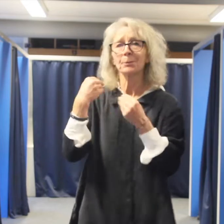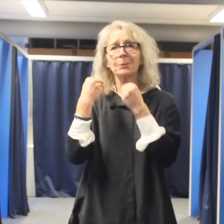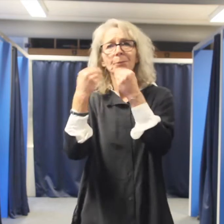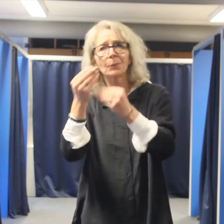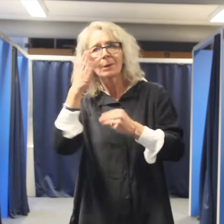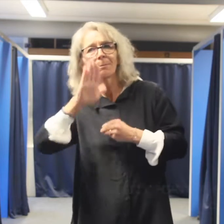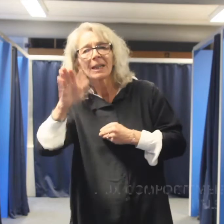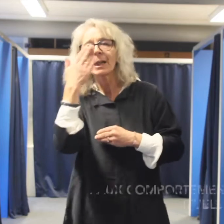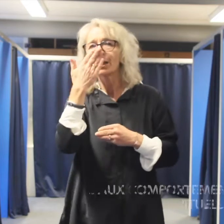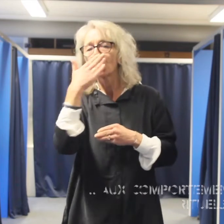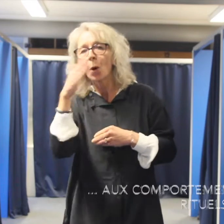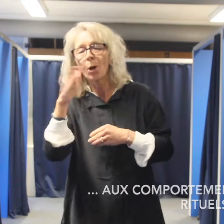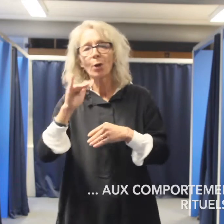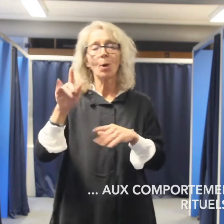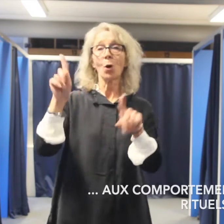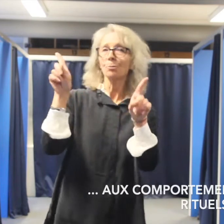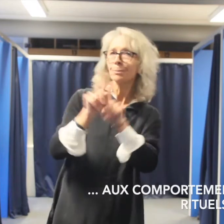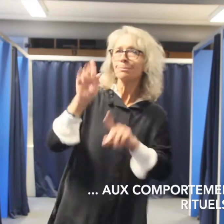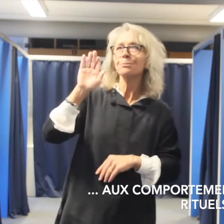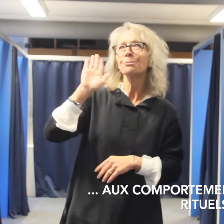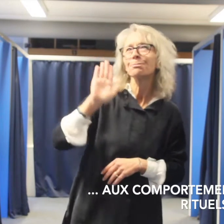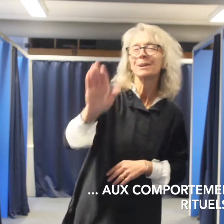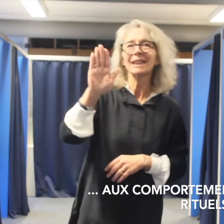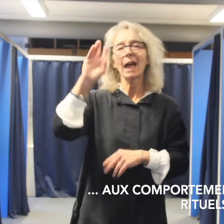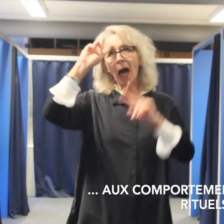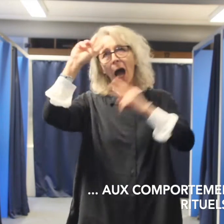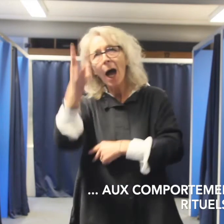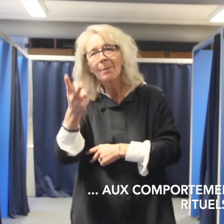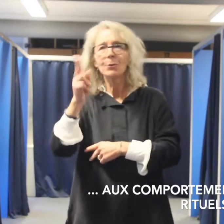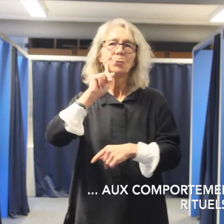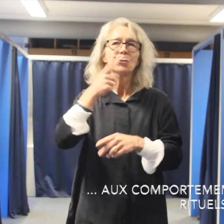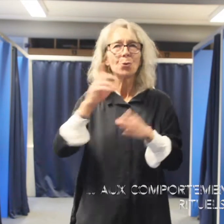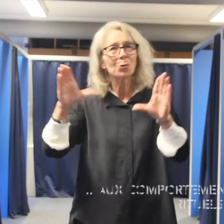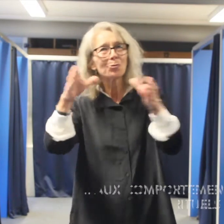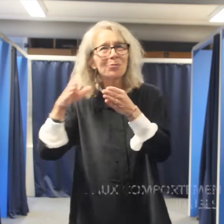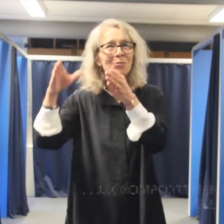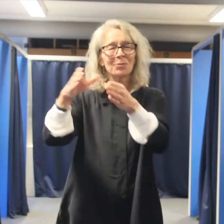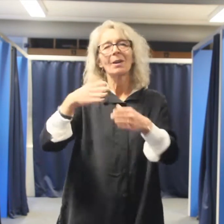aux comportements rituels tels que les banquets ou les foyers de soins.